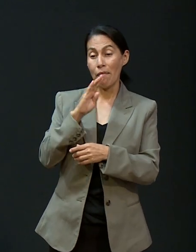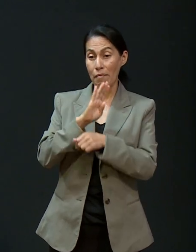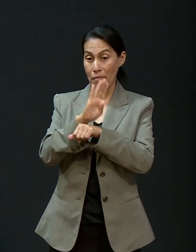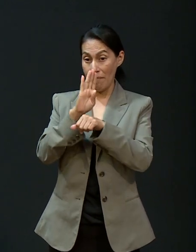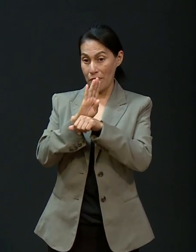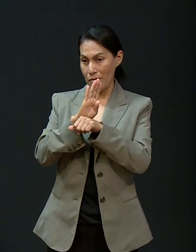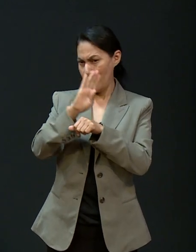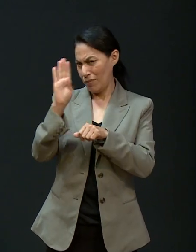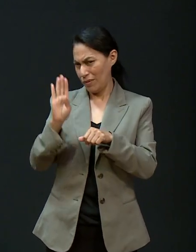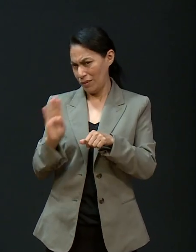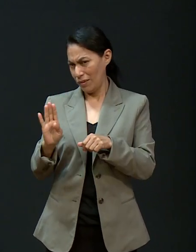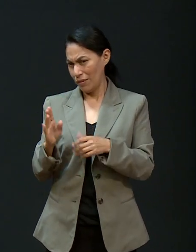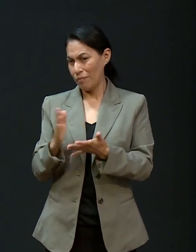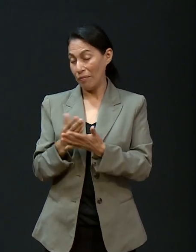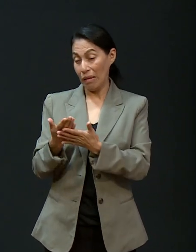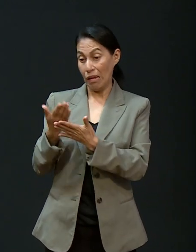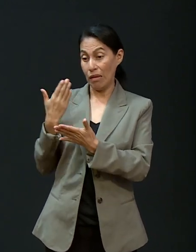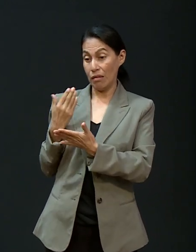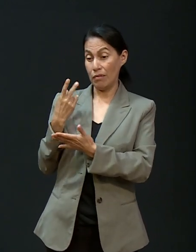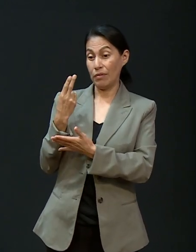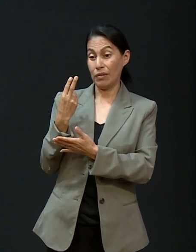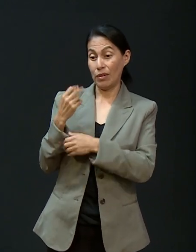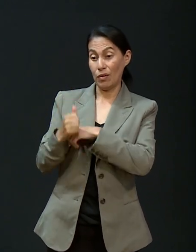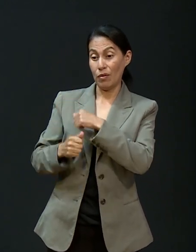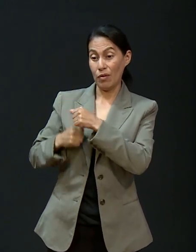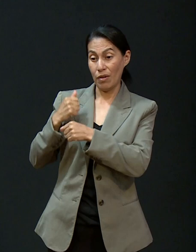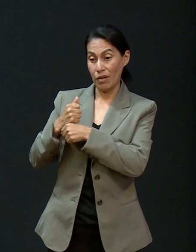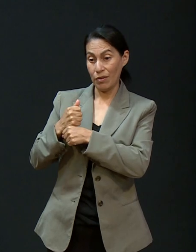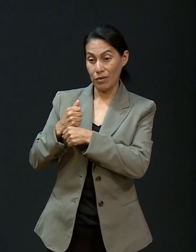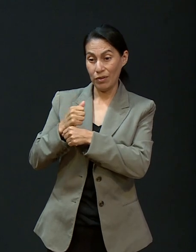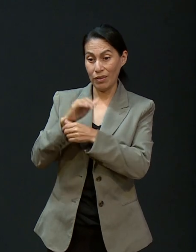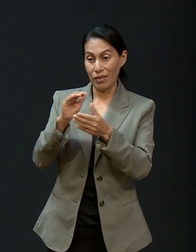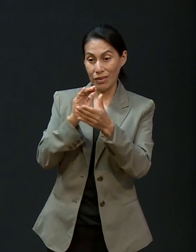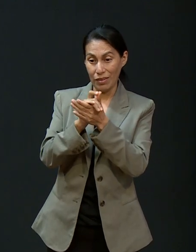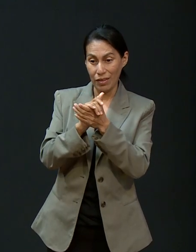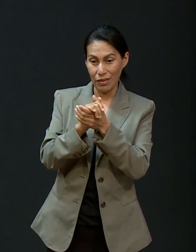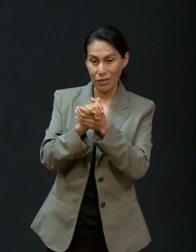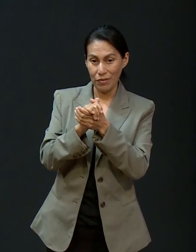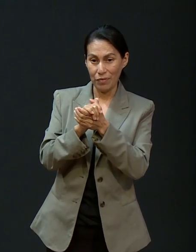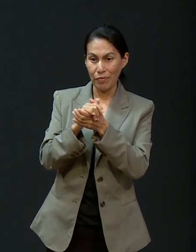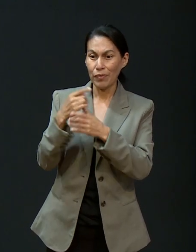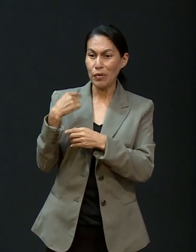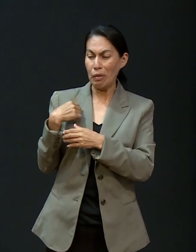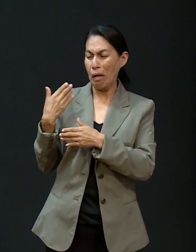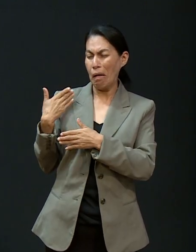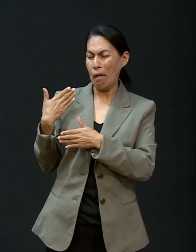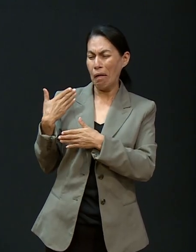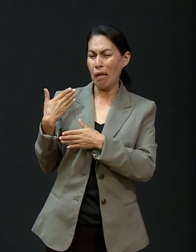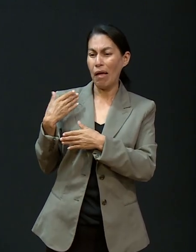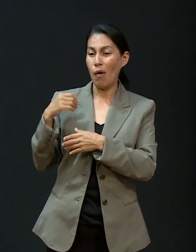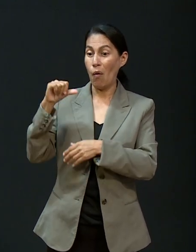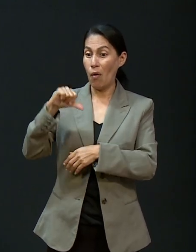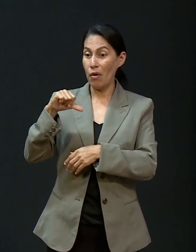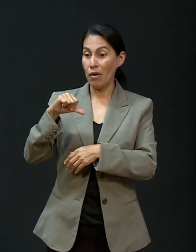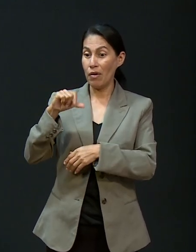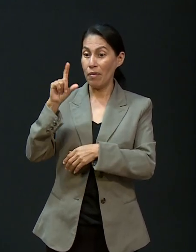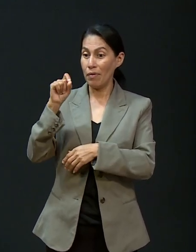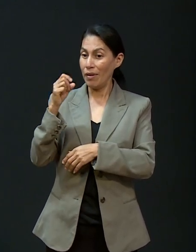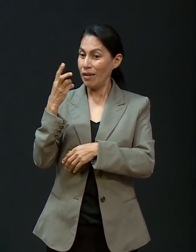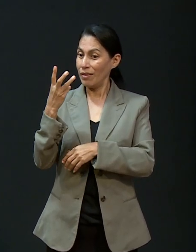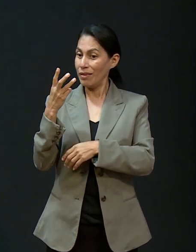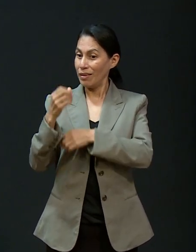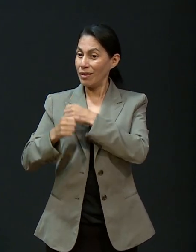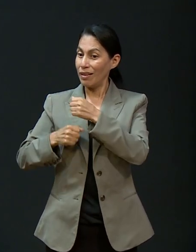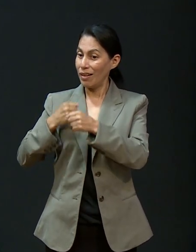Montes. Estamos casados a 25 años. ¿25? 25 años, sí. Acabo de cumplir 23 años de